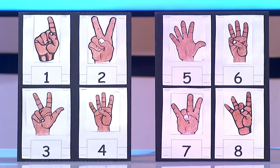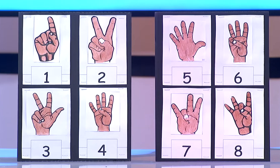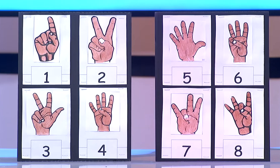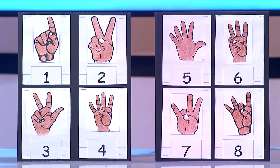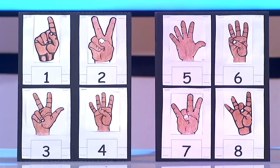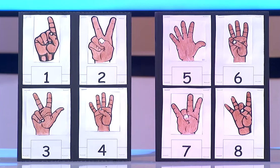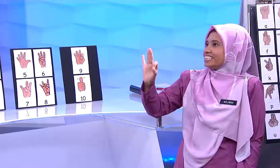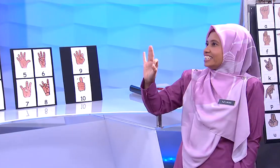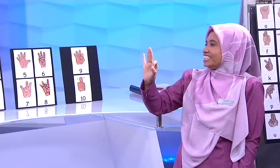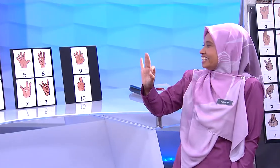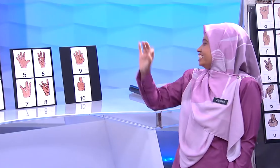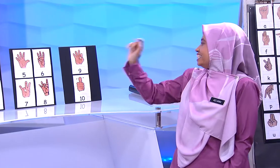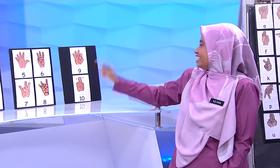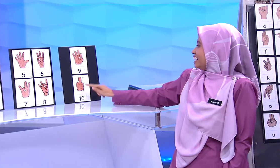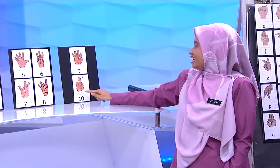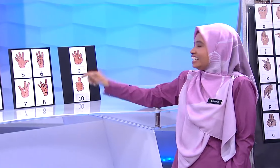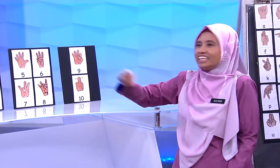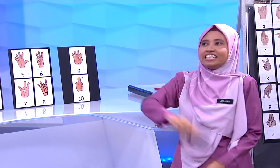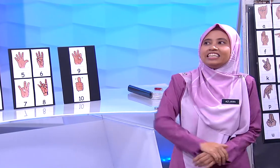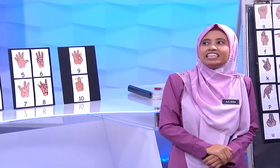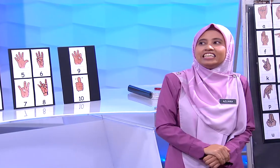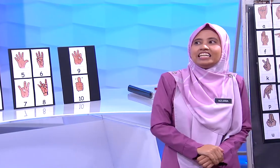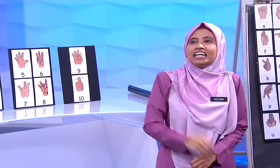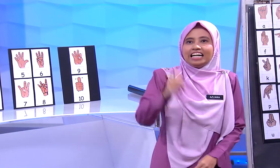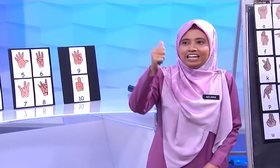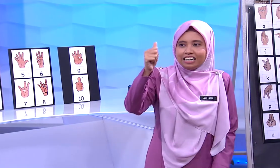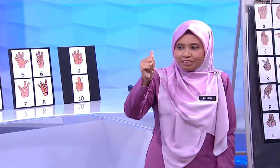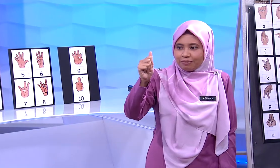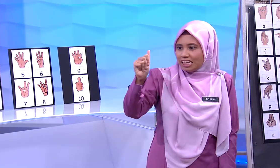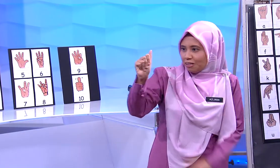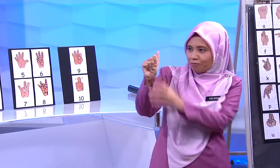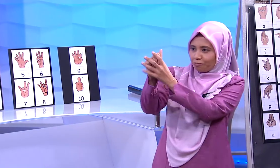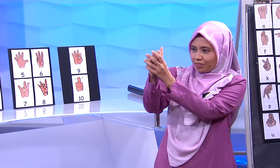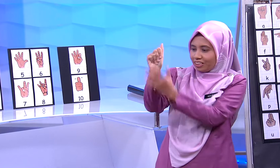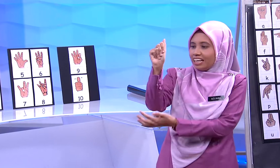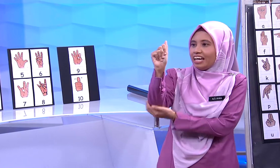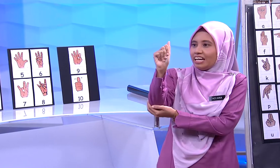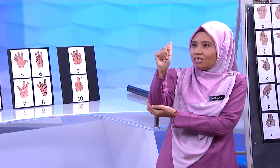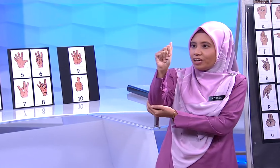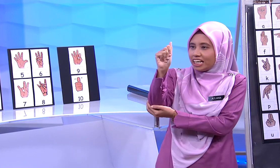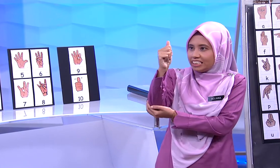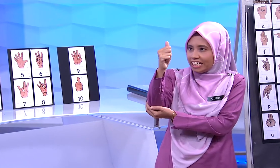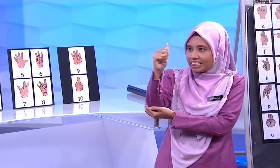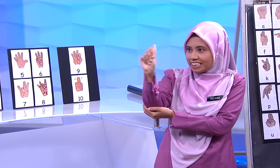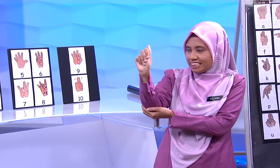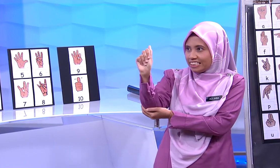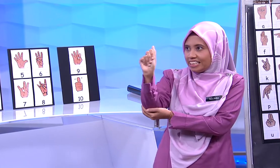999 Hasilnya kayak gini 10 jenis ini oke goyang-goyang